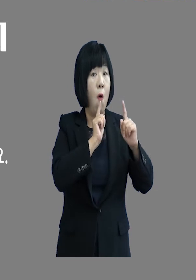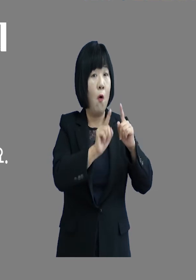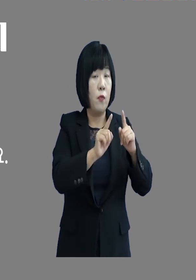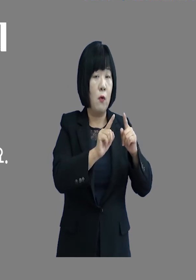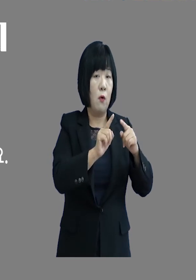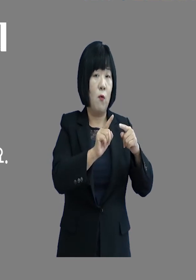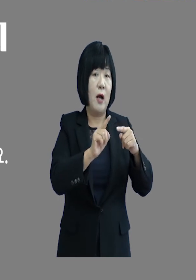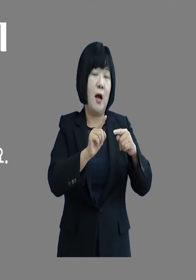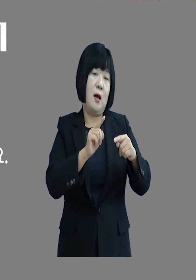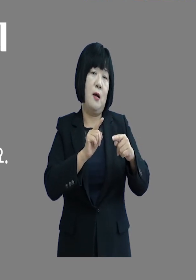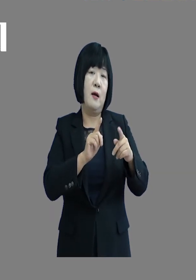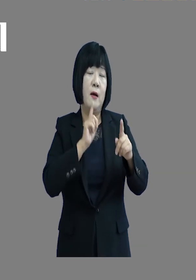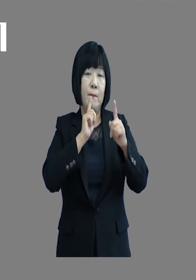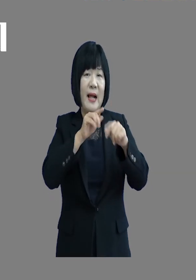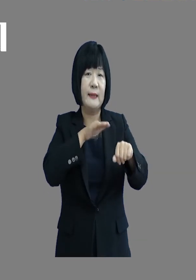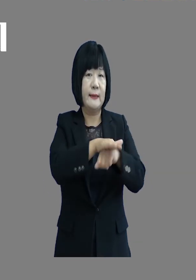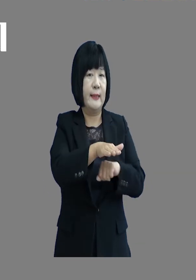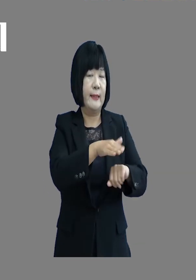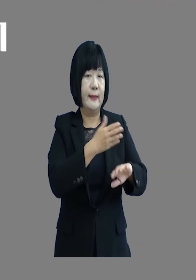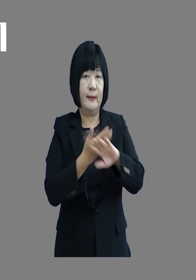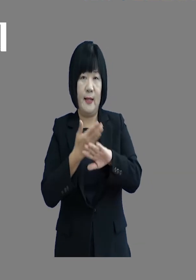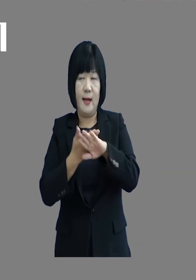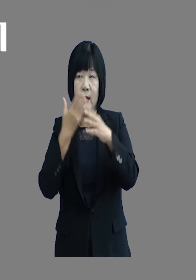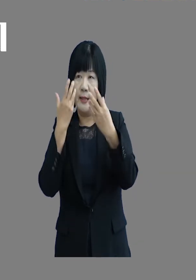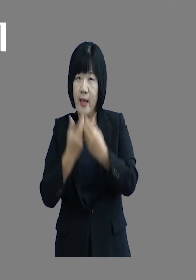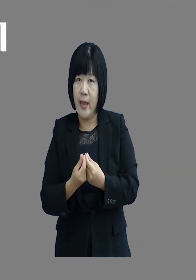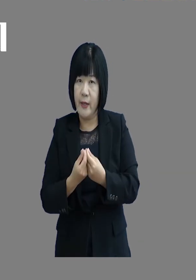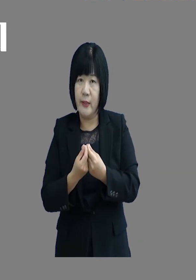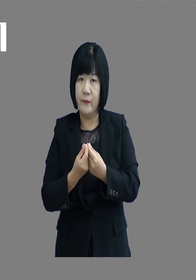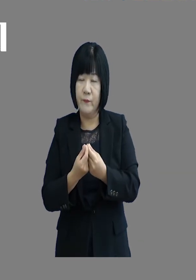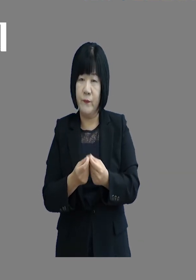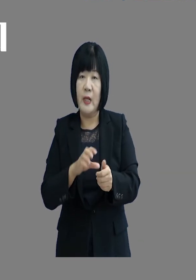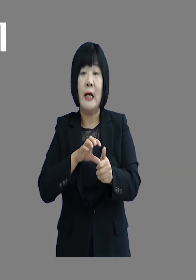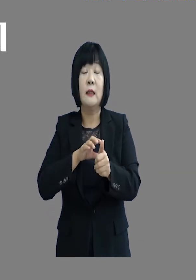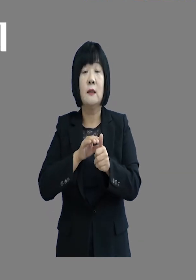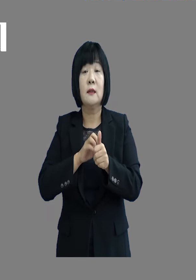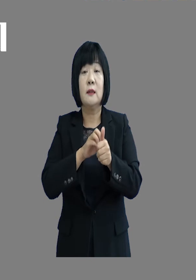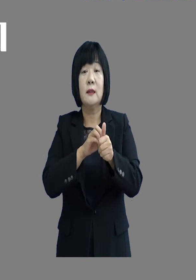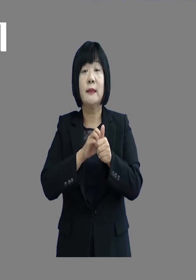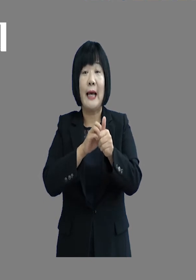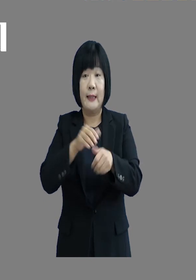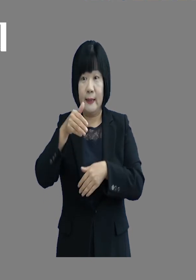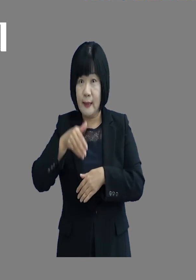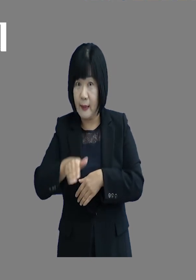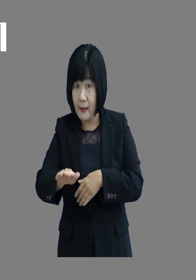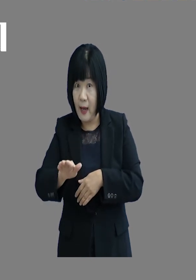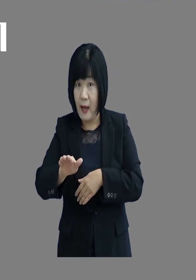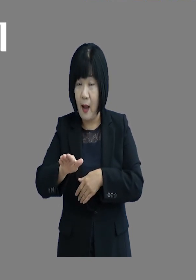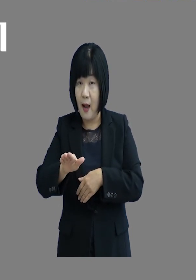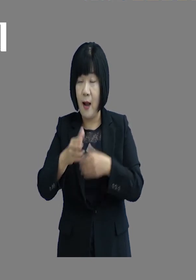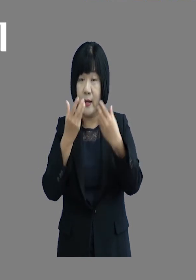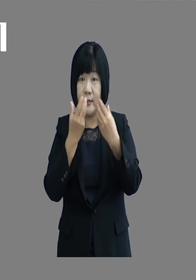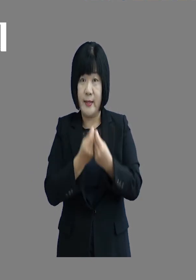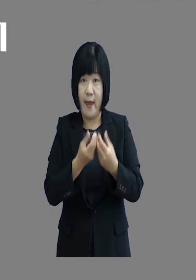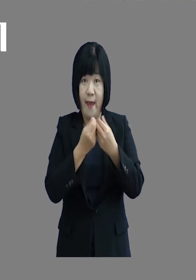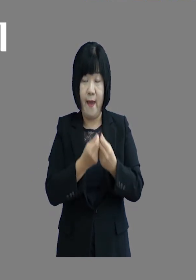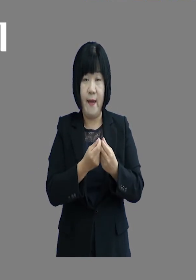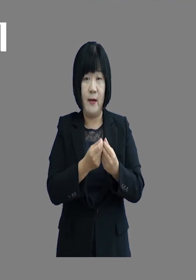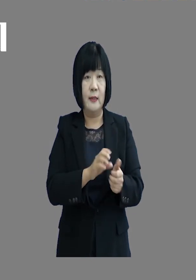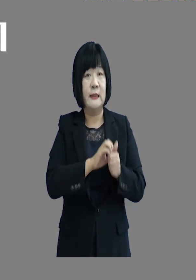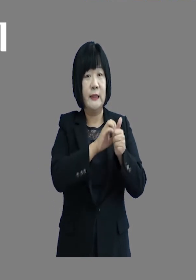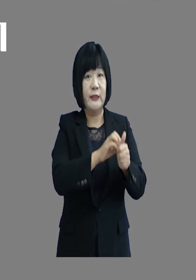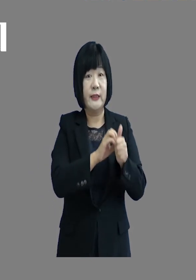많이 다른 언어입니다. 예를 들어서 등산을 간다고 할 때 한국어 음성 언어 같은 경우엔 등산을